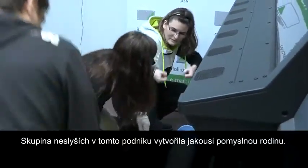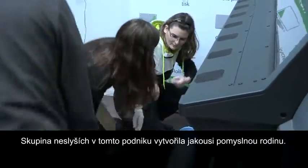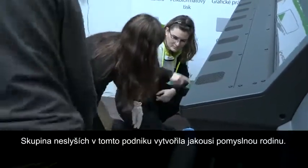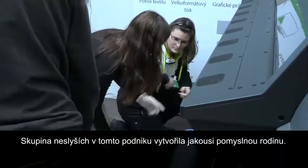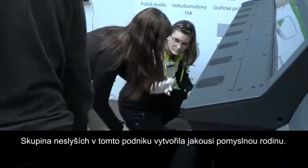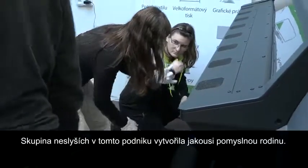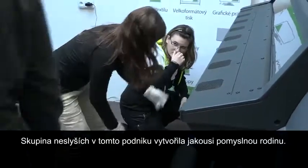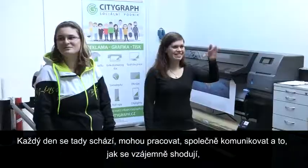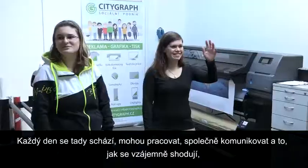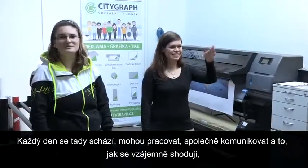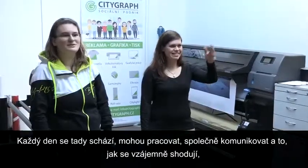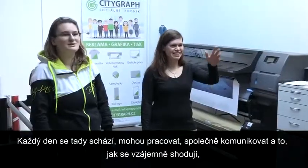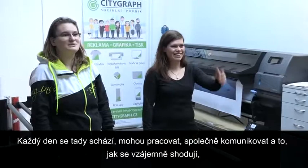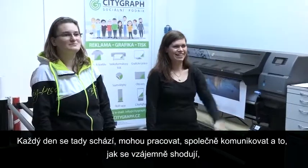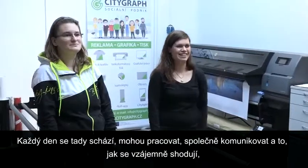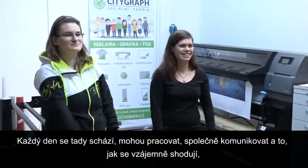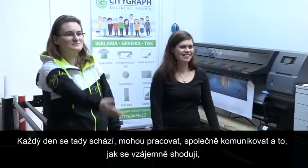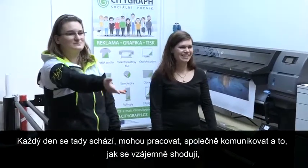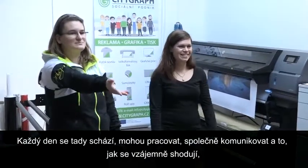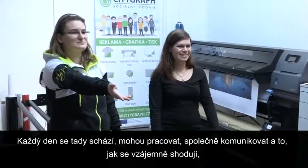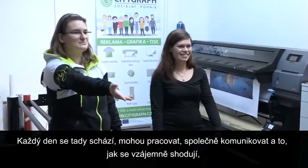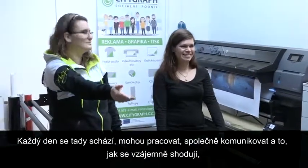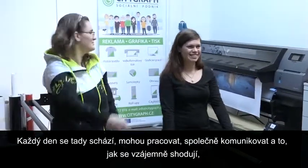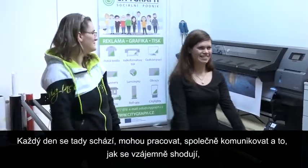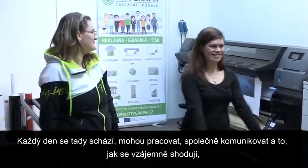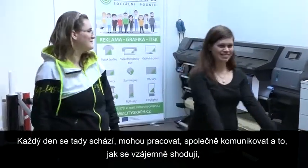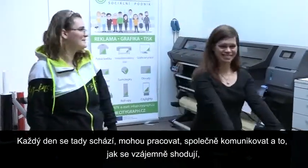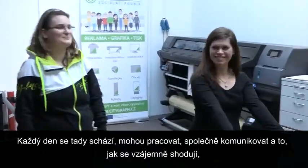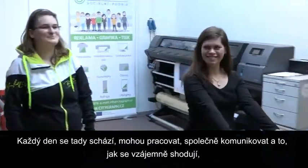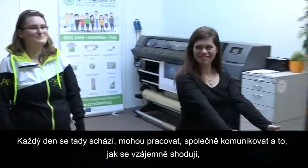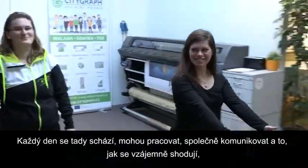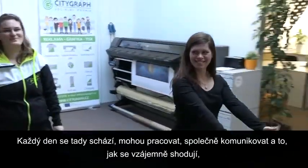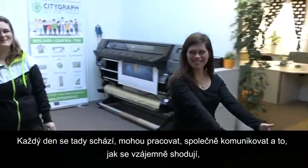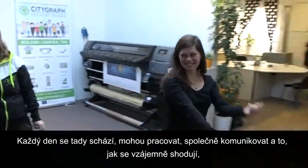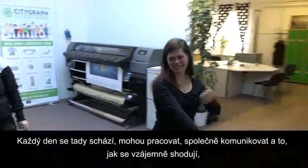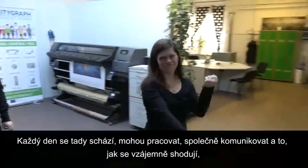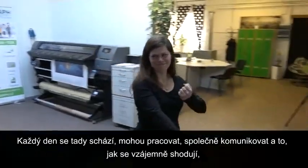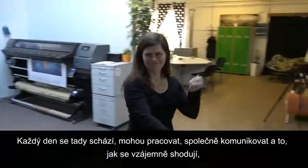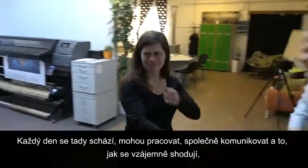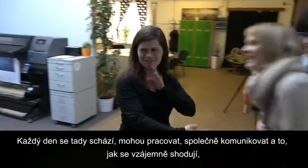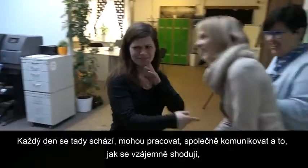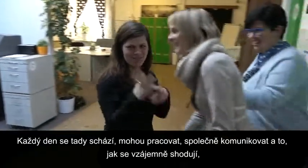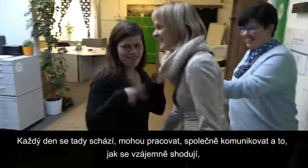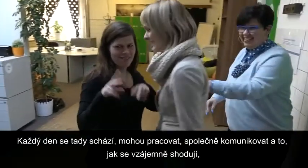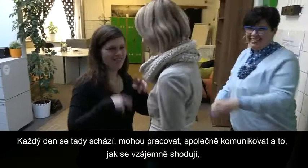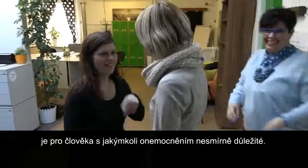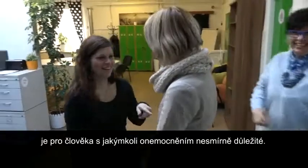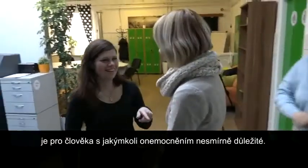pomyslnou rodinu. Každý den se tady schází, mohou pracovat, společně komunikovat, a to, jak se vzájemně shodují, je pro člověka s